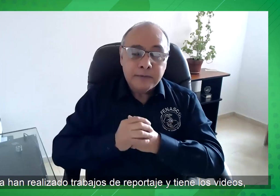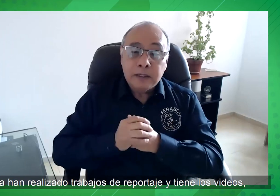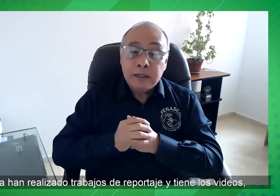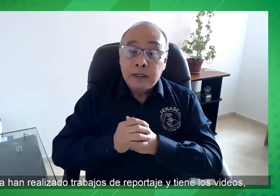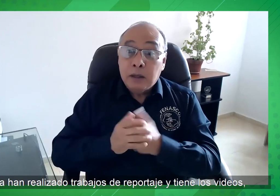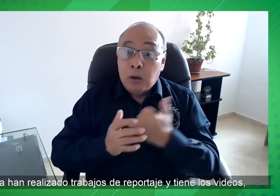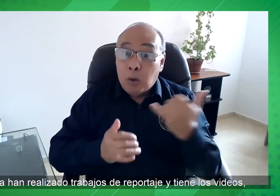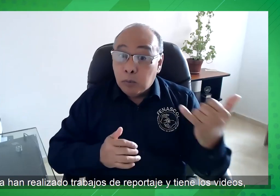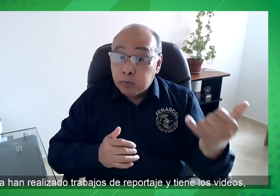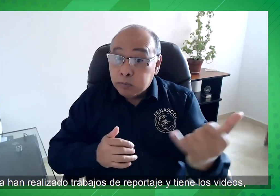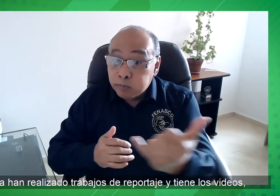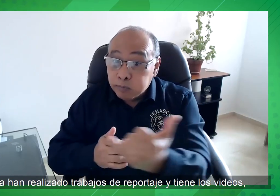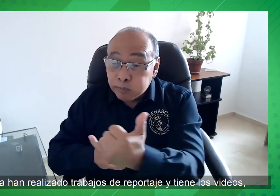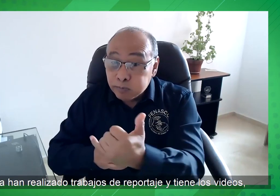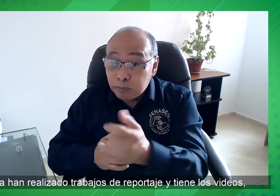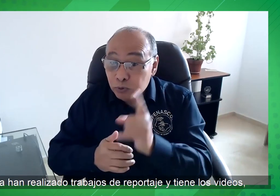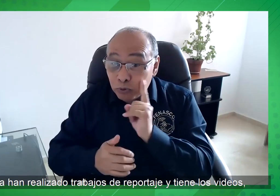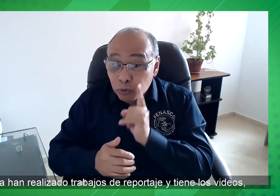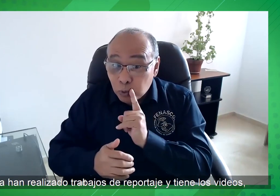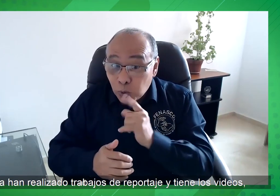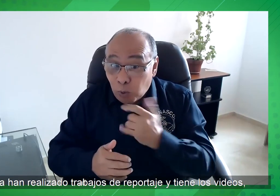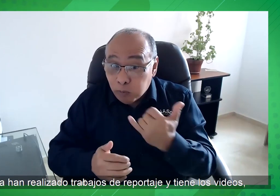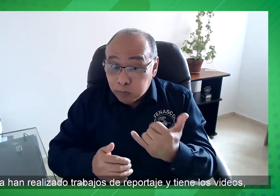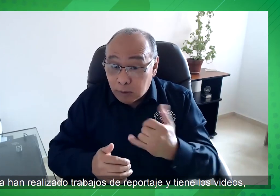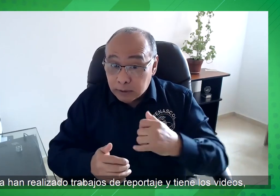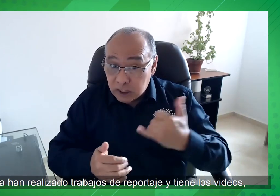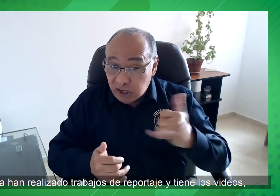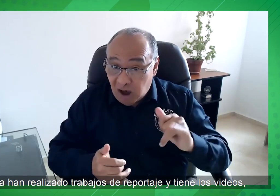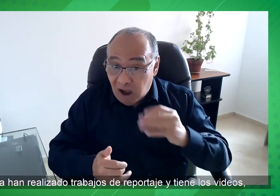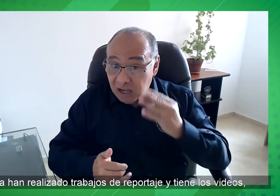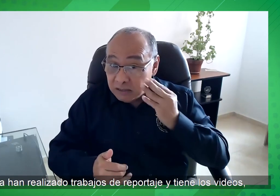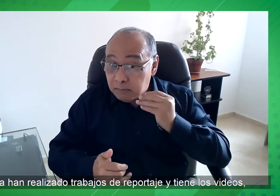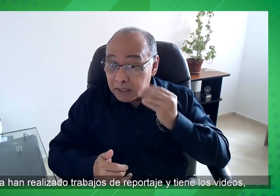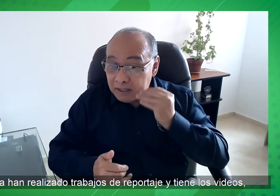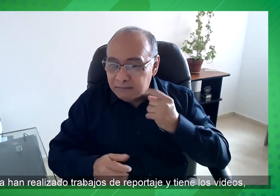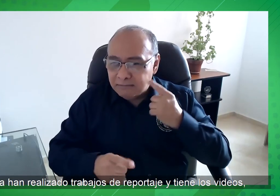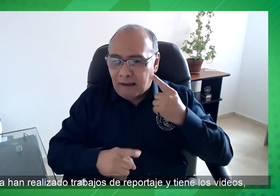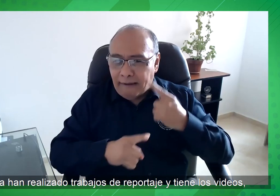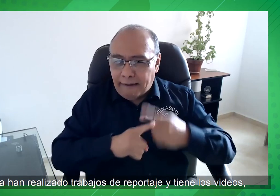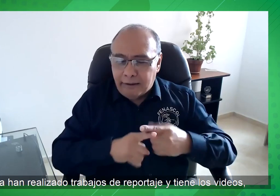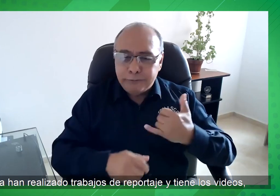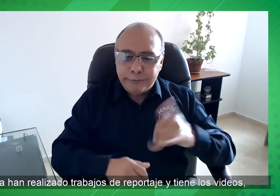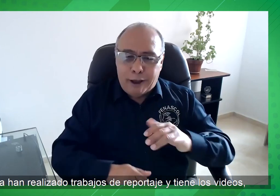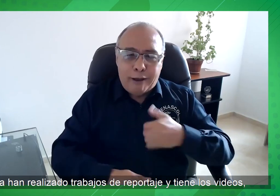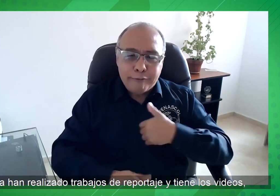Si ya han realizado trabajos de reportaje y tienen los videos.